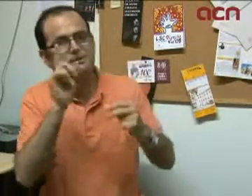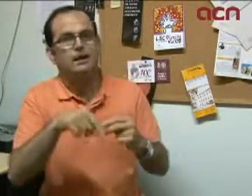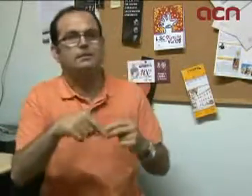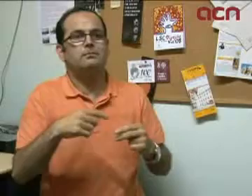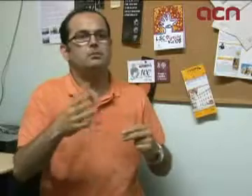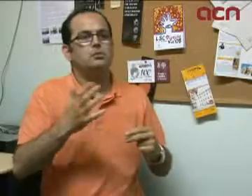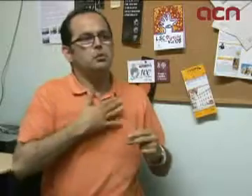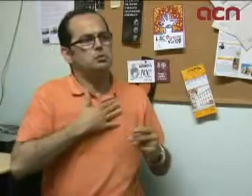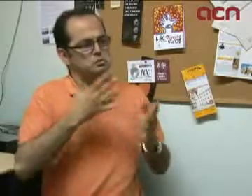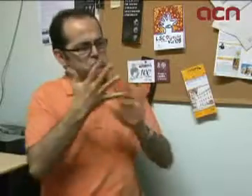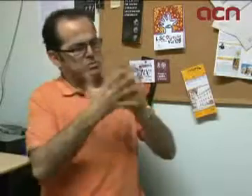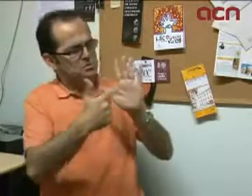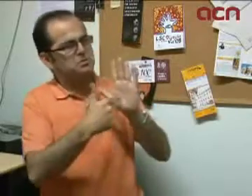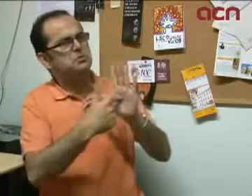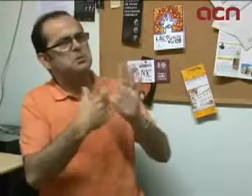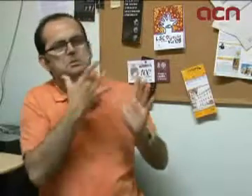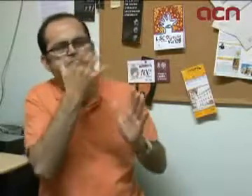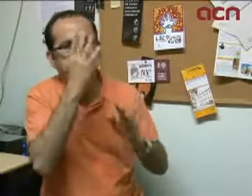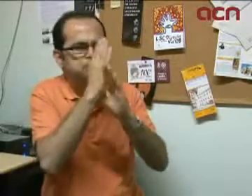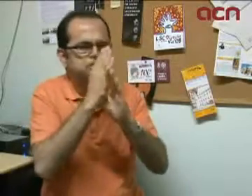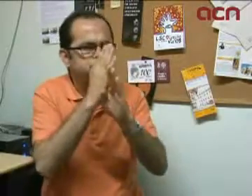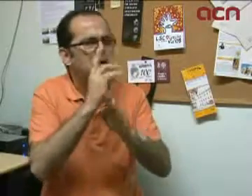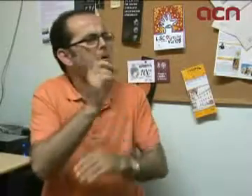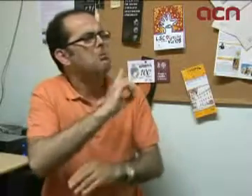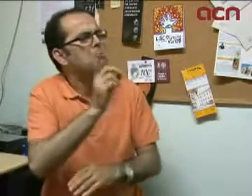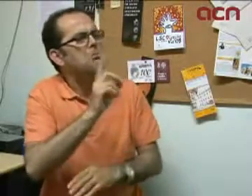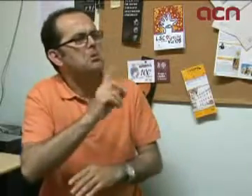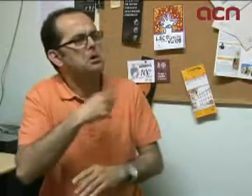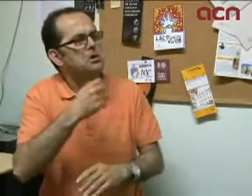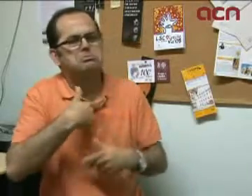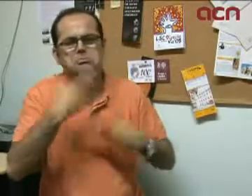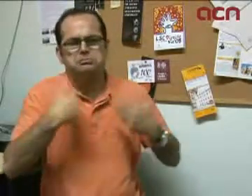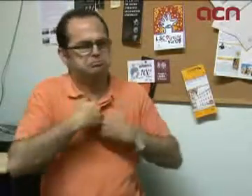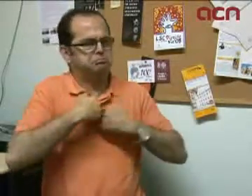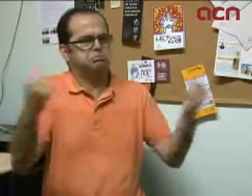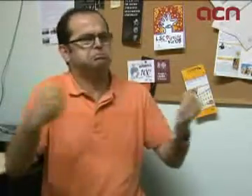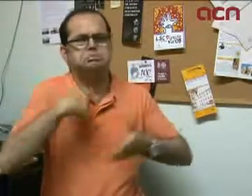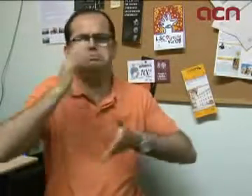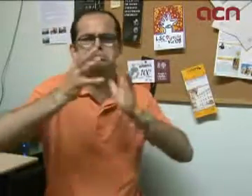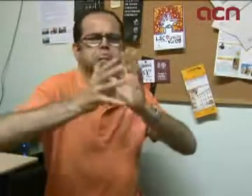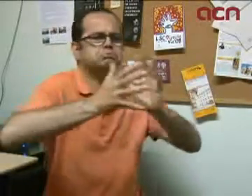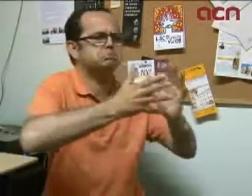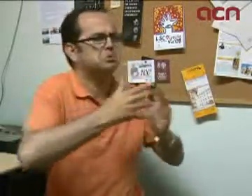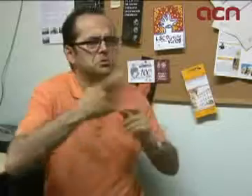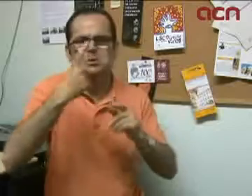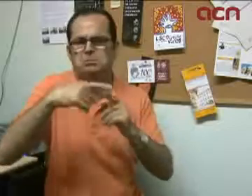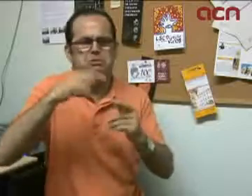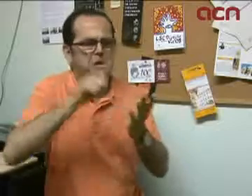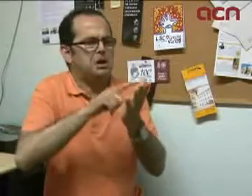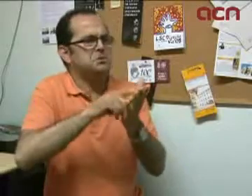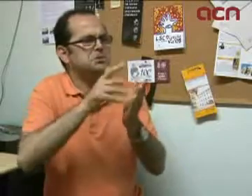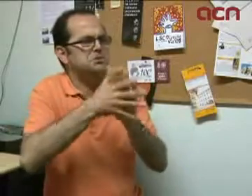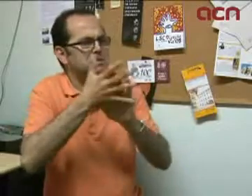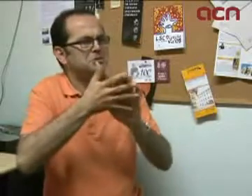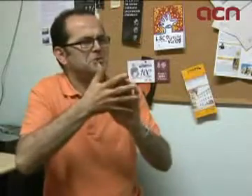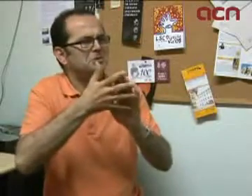nivell que la resta de ciutadans, és a dir, de ple dret. Tenim una llengua que no tenim vergonya de parlar-la, no ens n'amaguem, és una llengua que parlem públicament sense cap